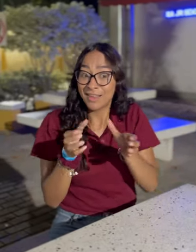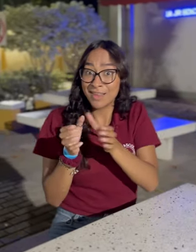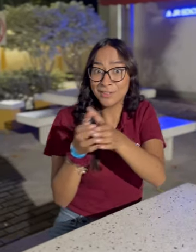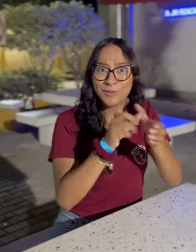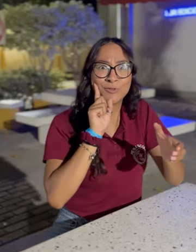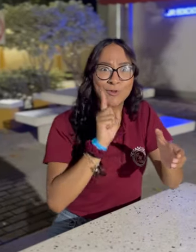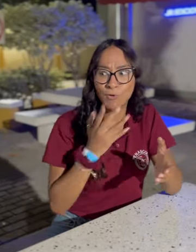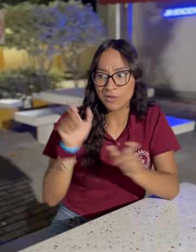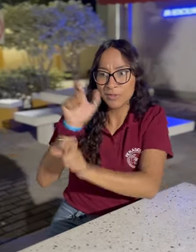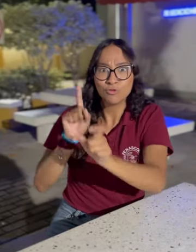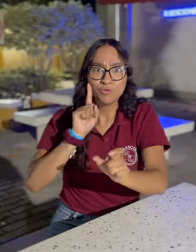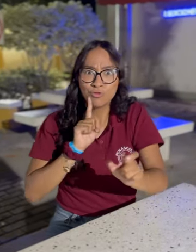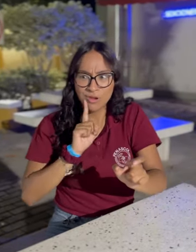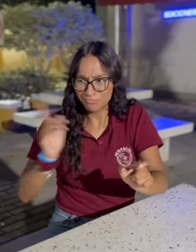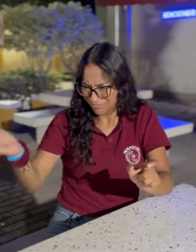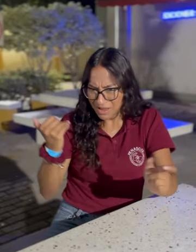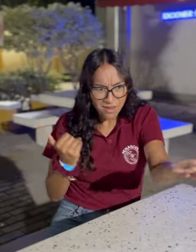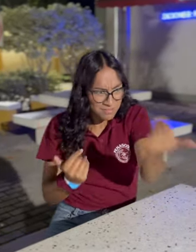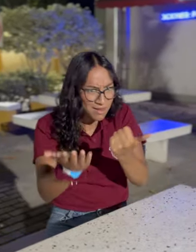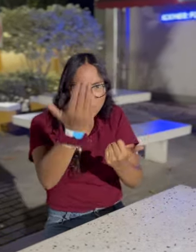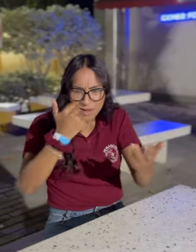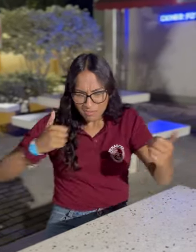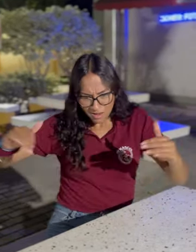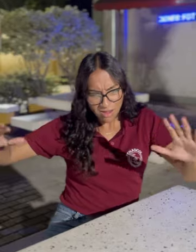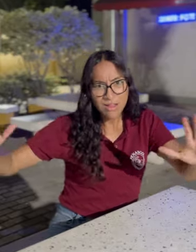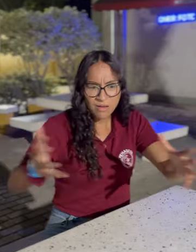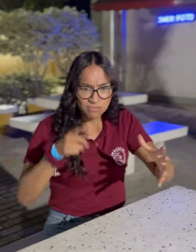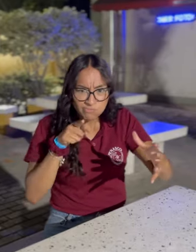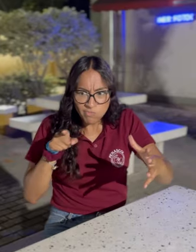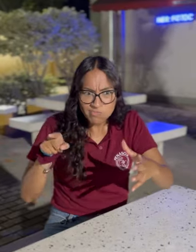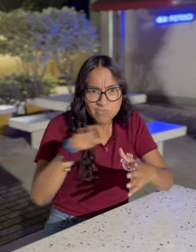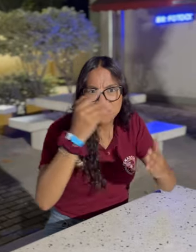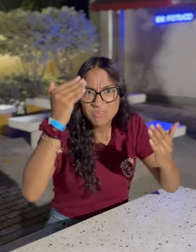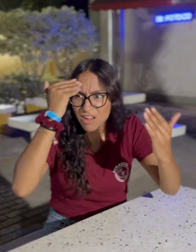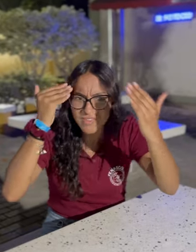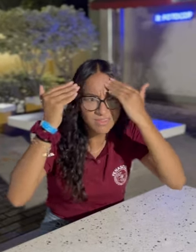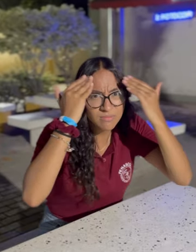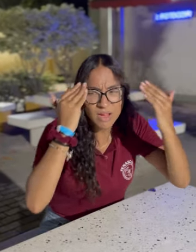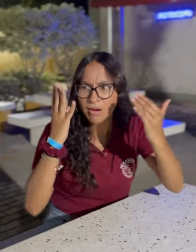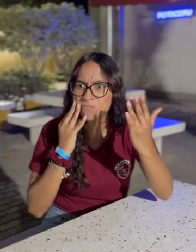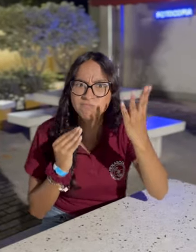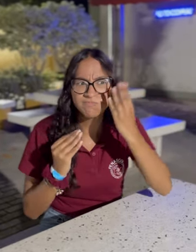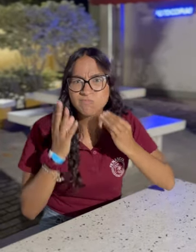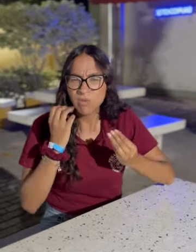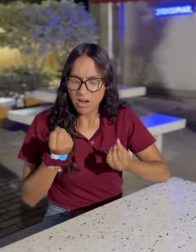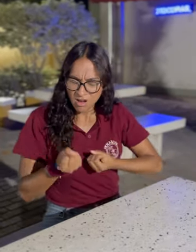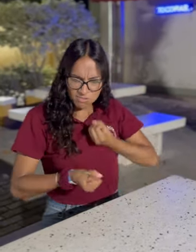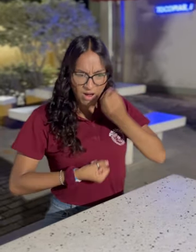no decaiga. Por eso, estuvimos con las asociaciones de personas sordas y personas sordas particulares. Ellos compartieron sus